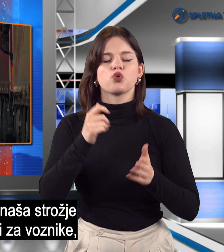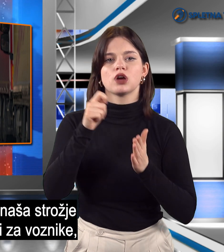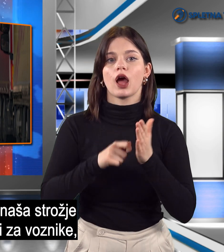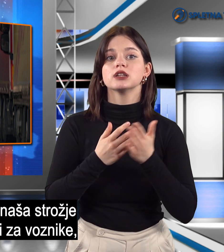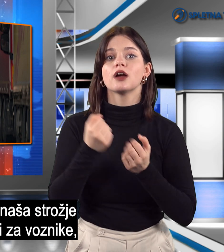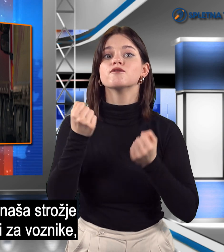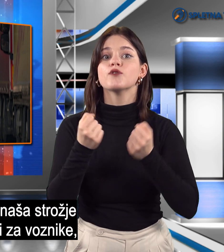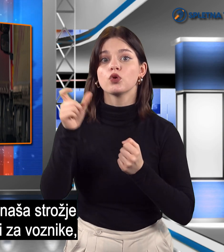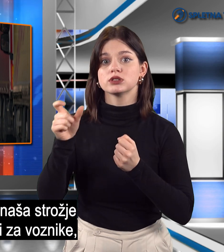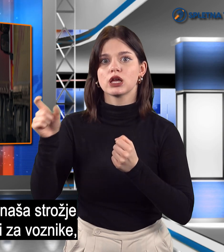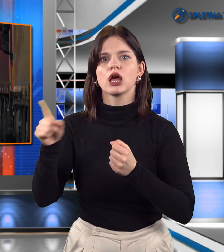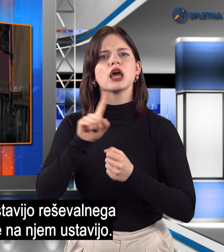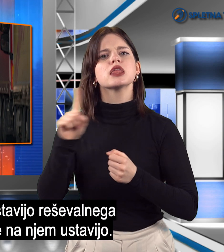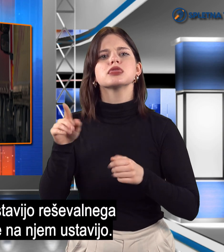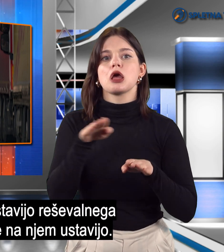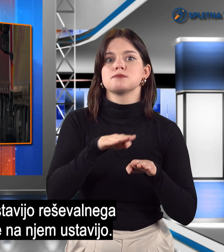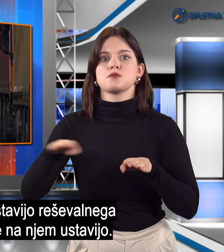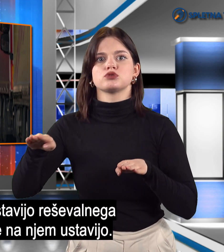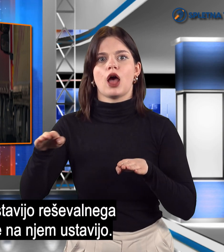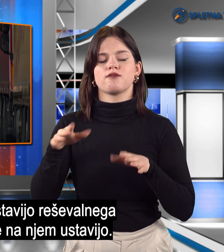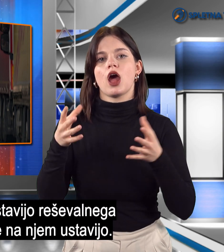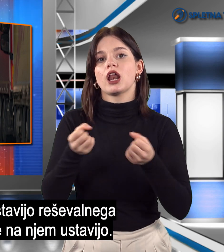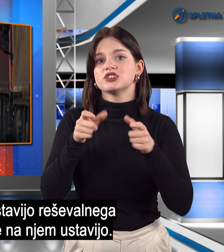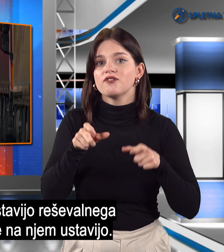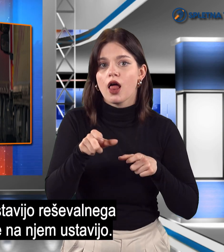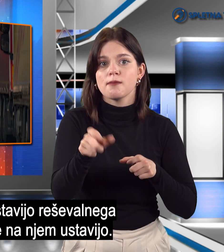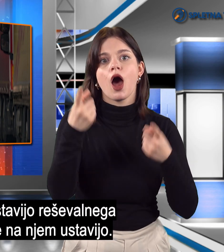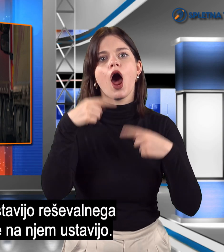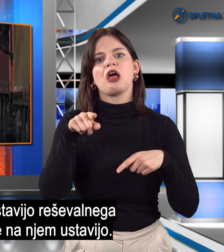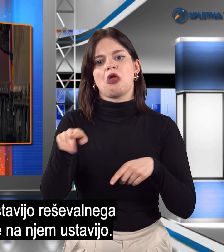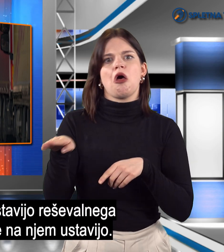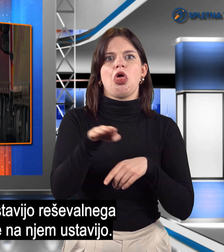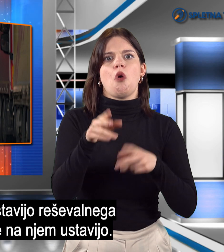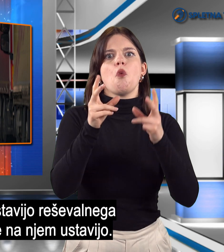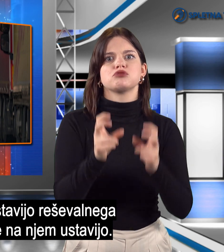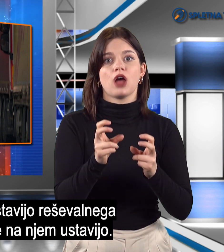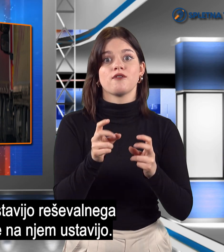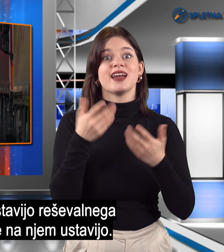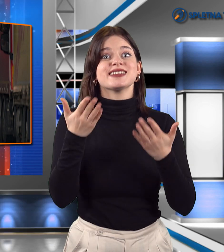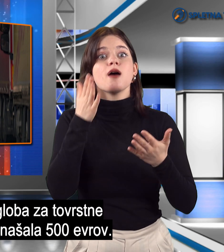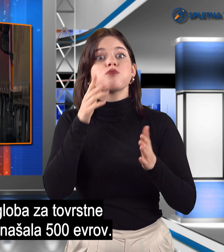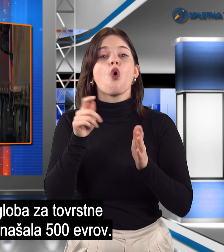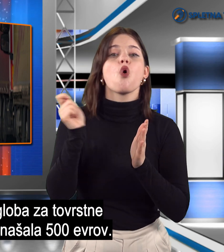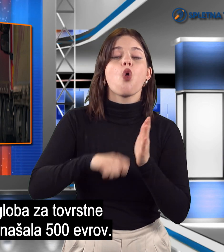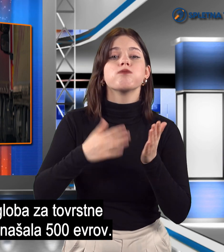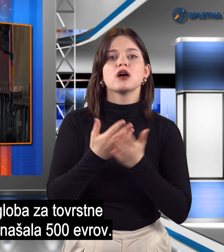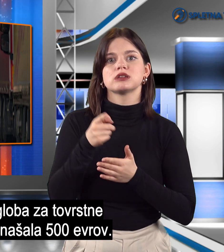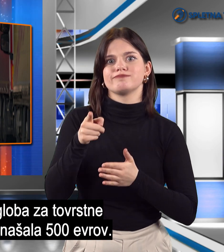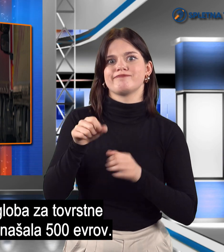strožje kazni za voznike, ki ne vzpostavijo reševalnega pasu ali se na njem ustavijo. Zdaj bo globa za